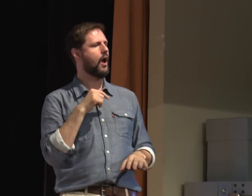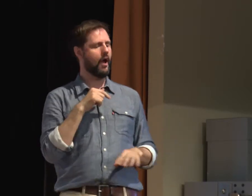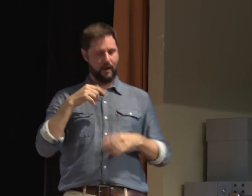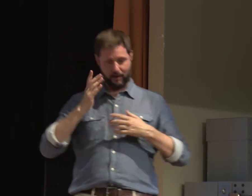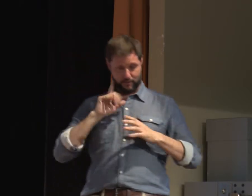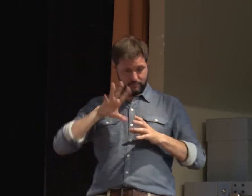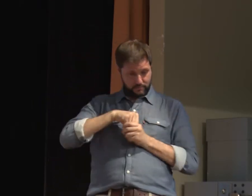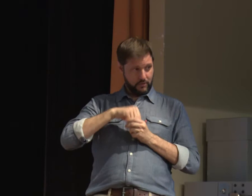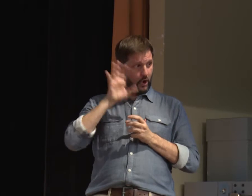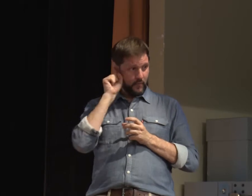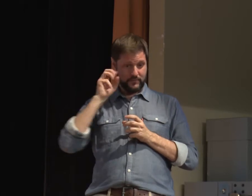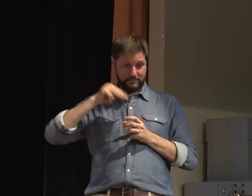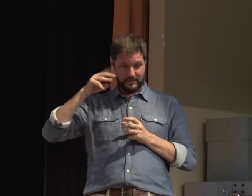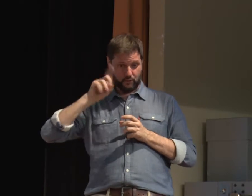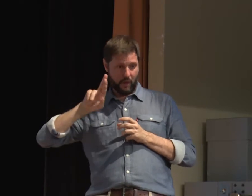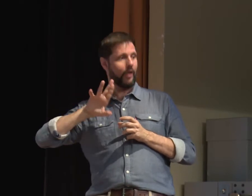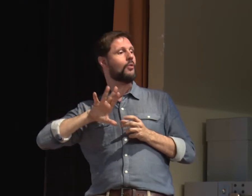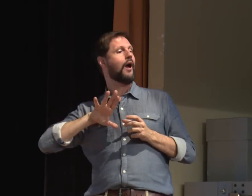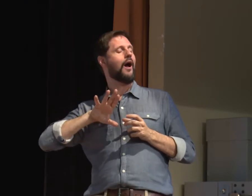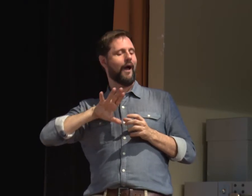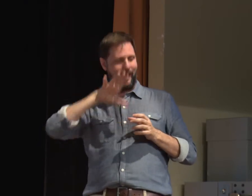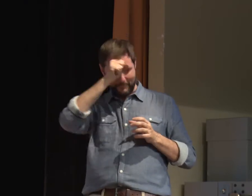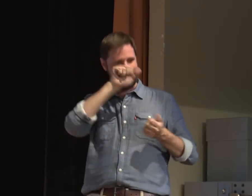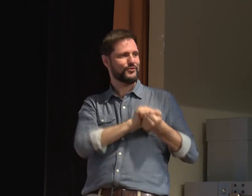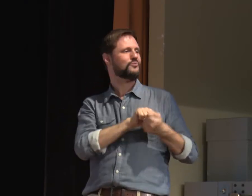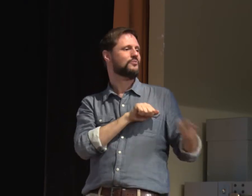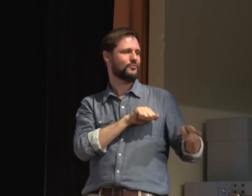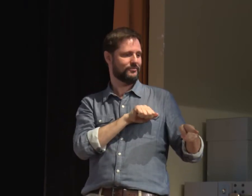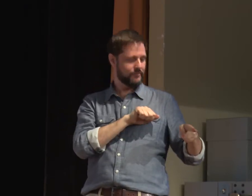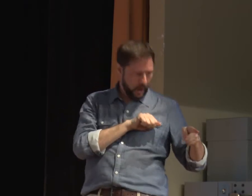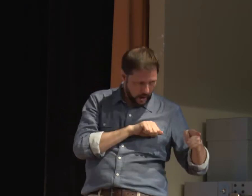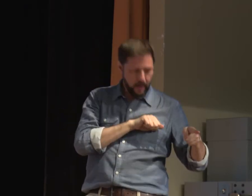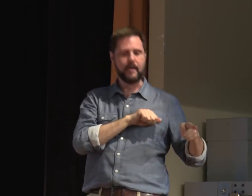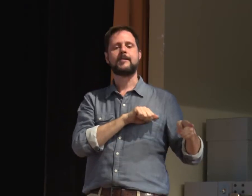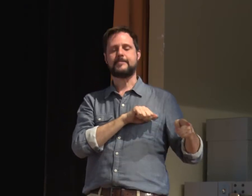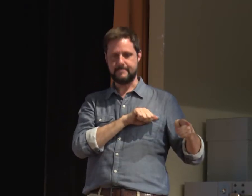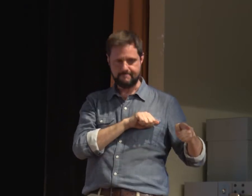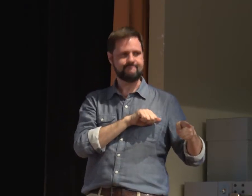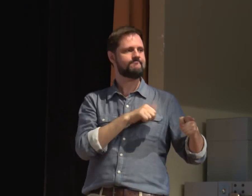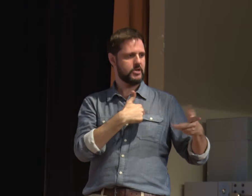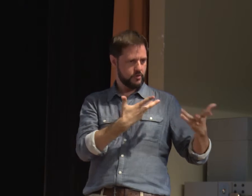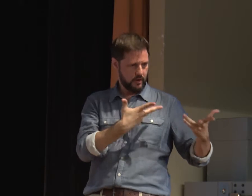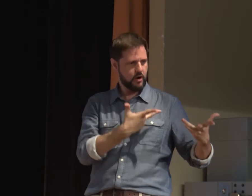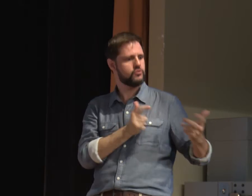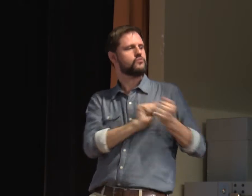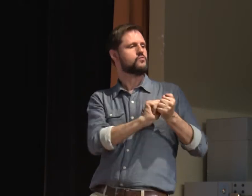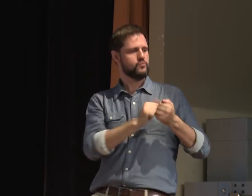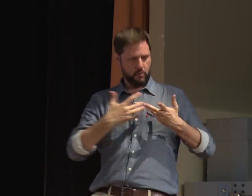aquilo que ele quer expressar com o que ele quer para a educação. Sim, e aí o ouvinte vai aprender juntamente com esse